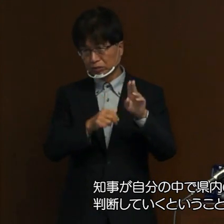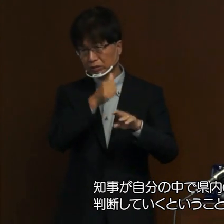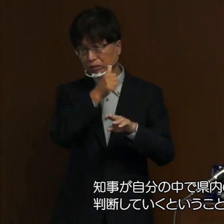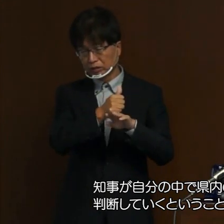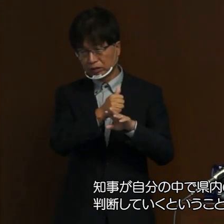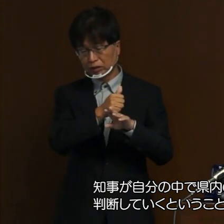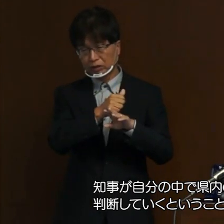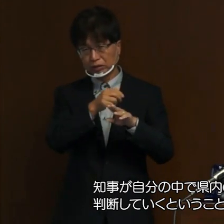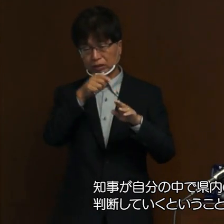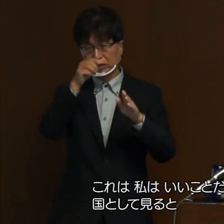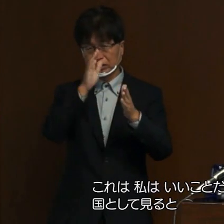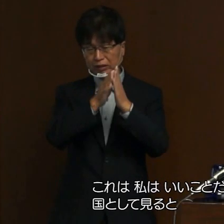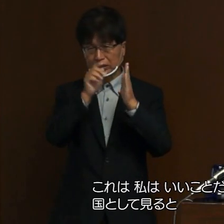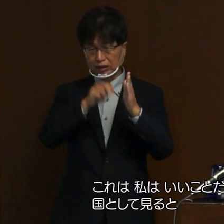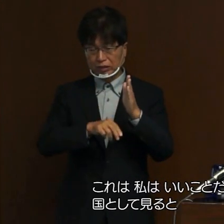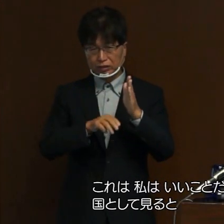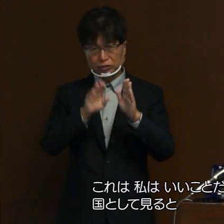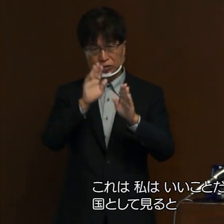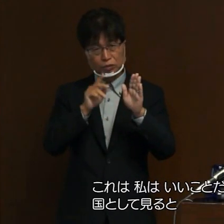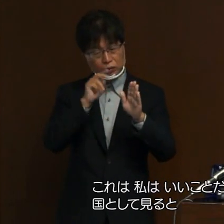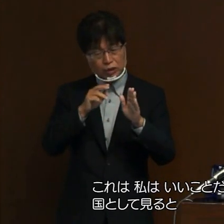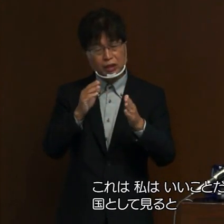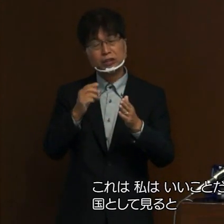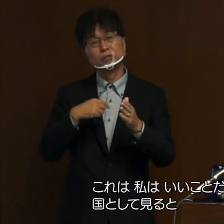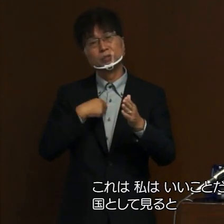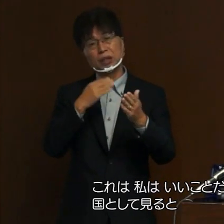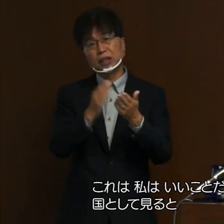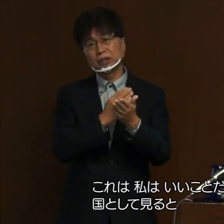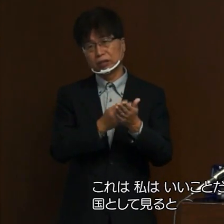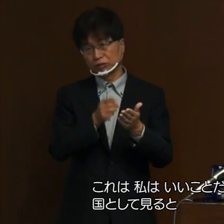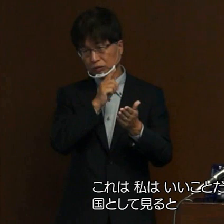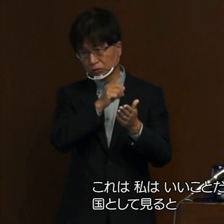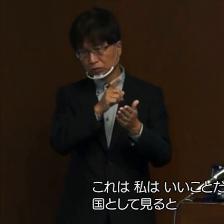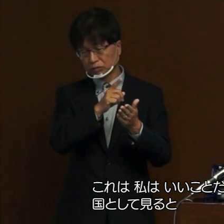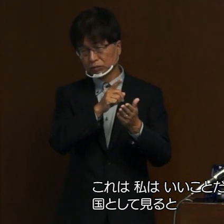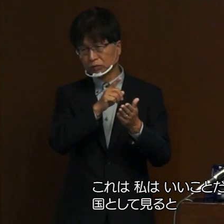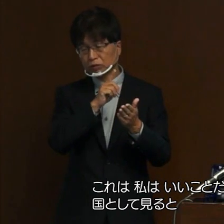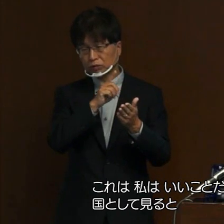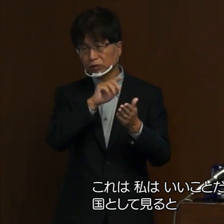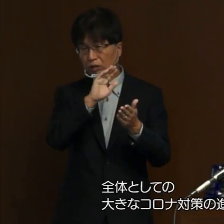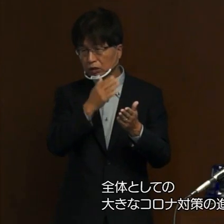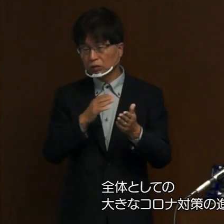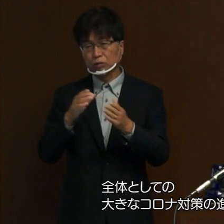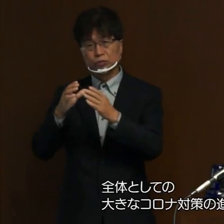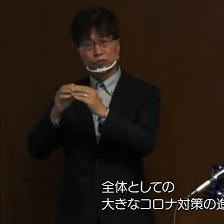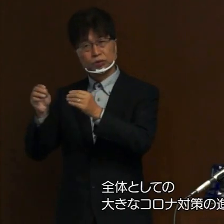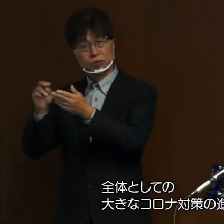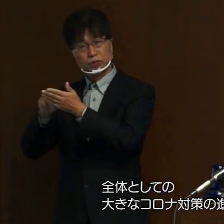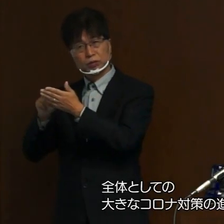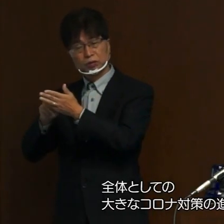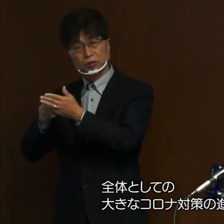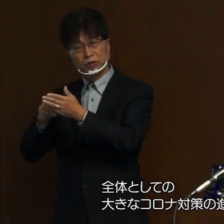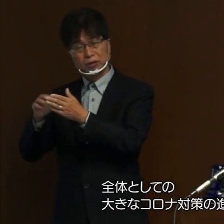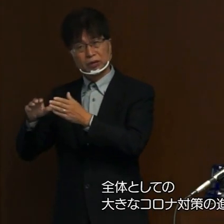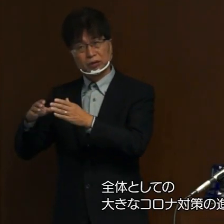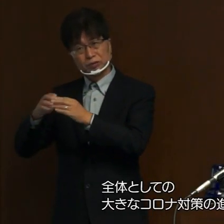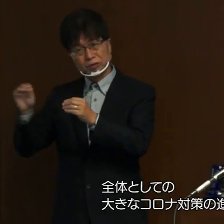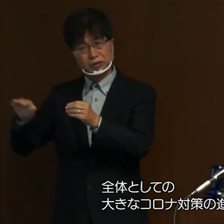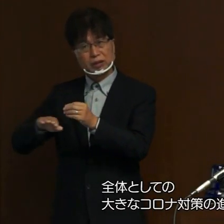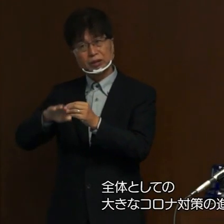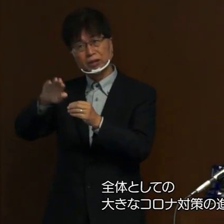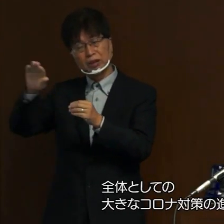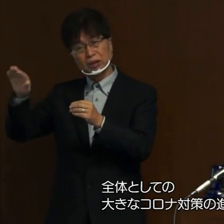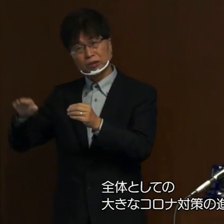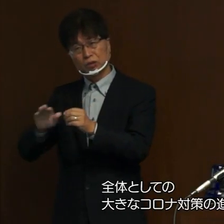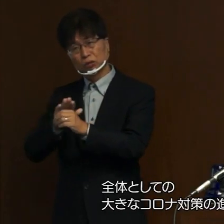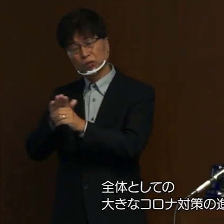判断していくっていうこと、これは私はいいことだと思うんですけれども、国として見るとその、全体としての大きなコ